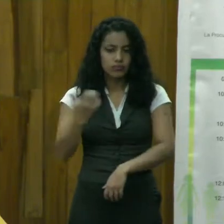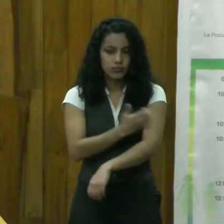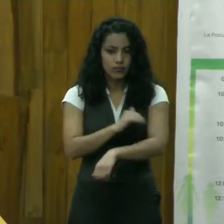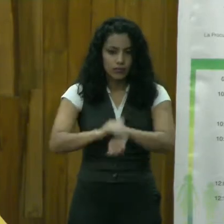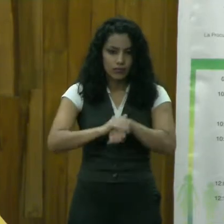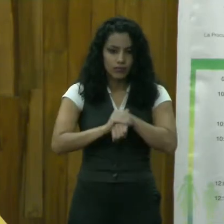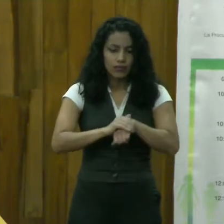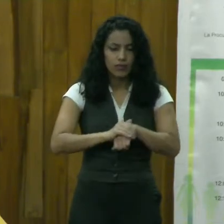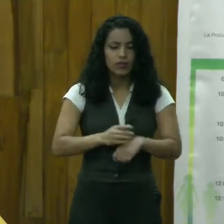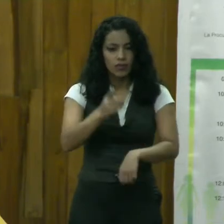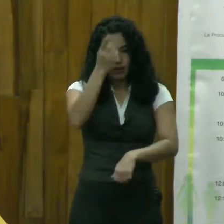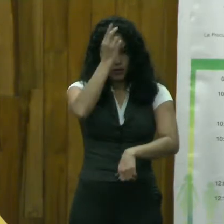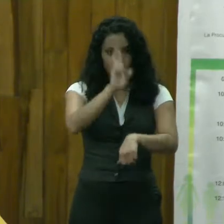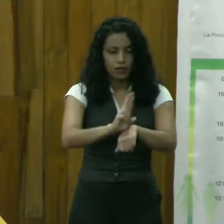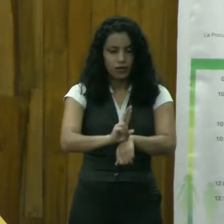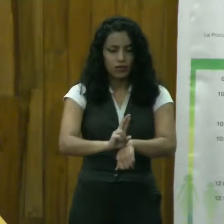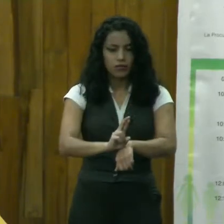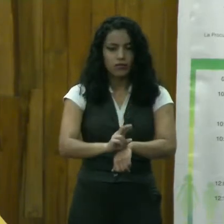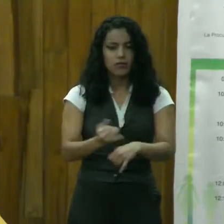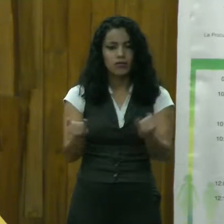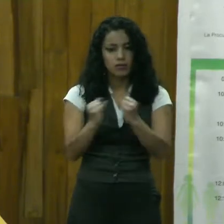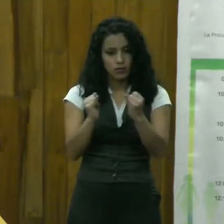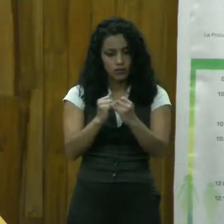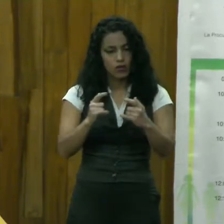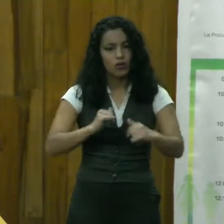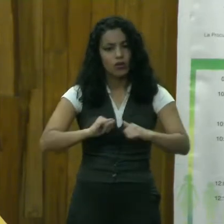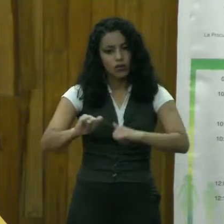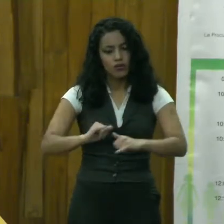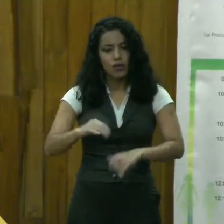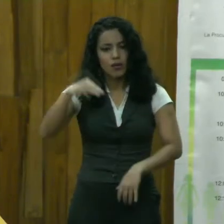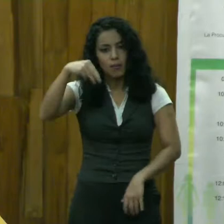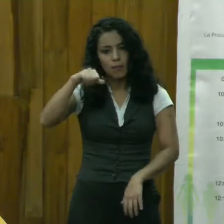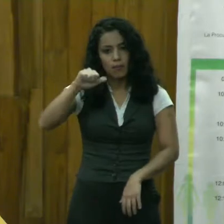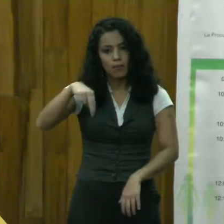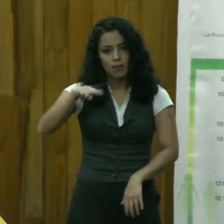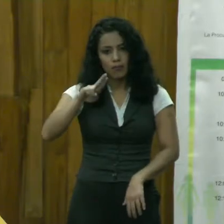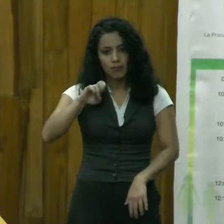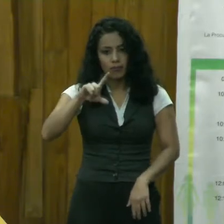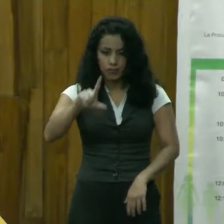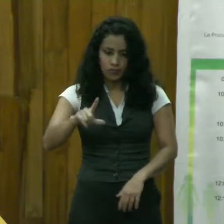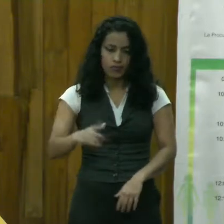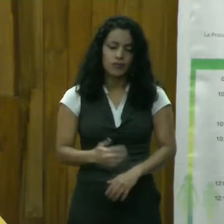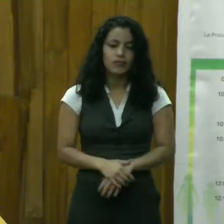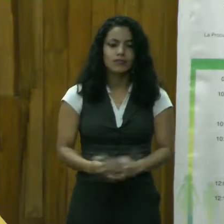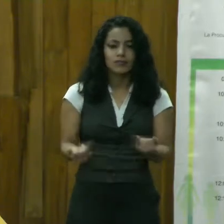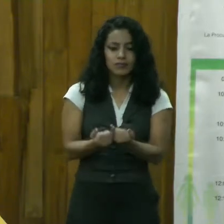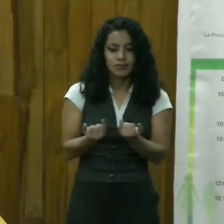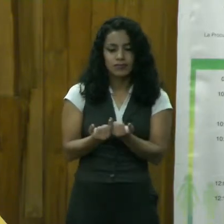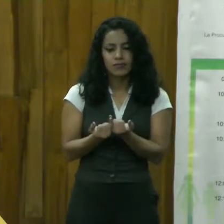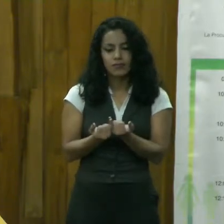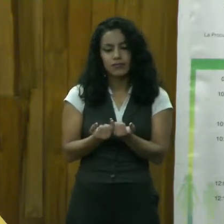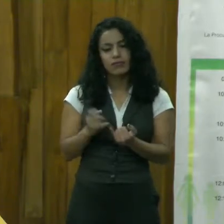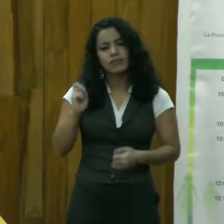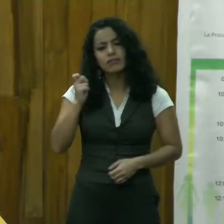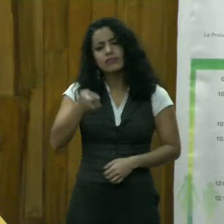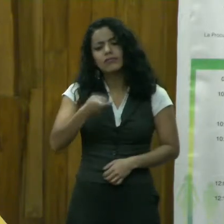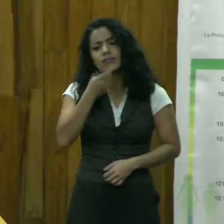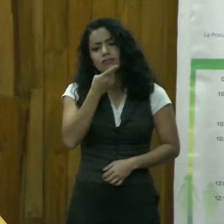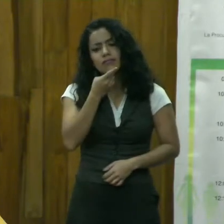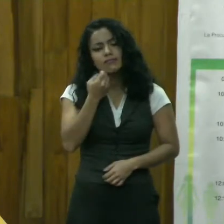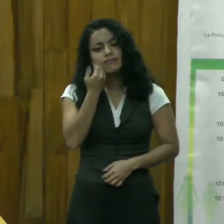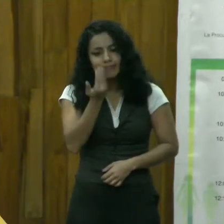manuel y manuel suárez la lastra este s también quiero